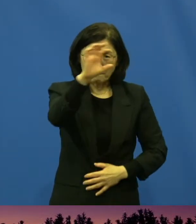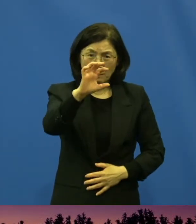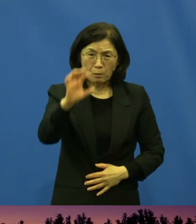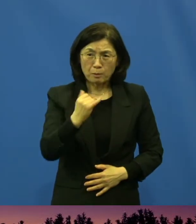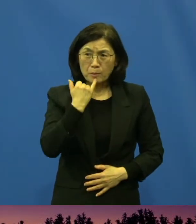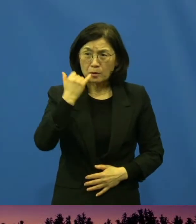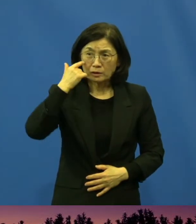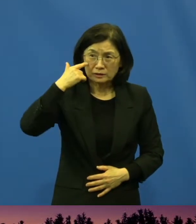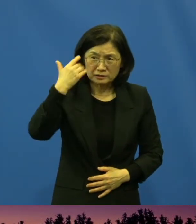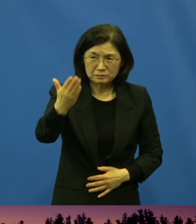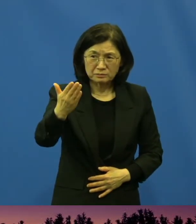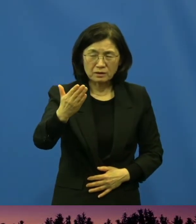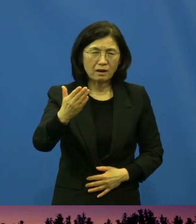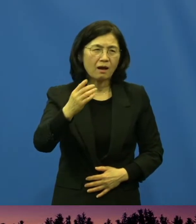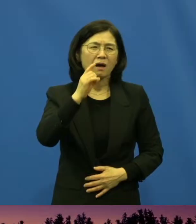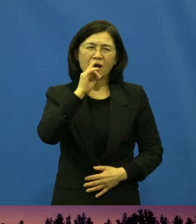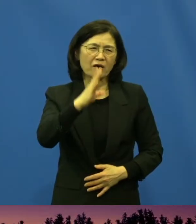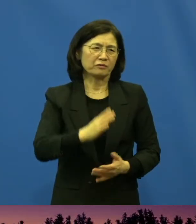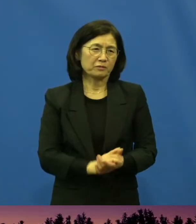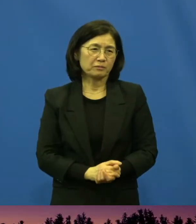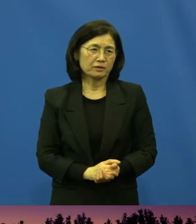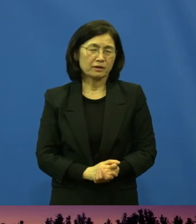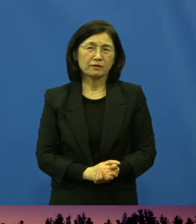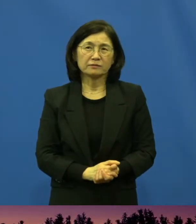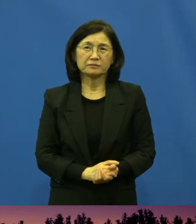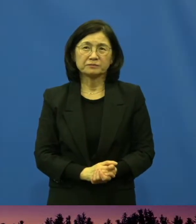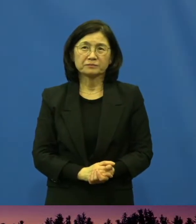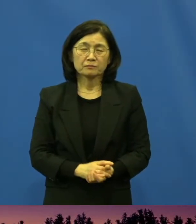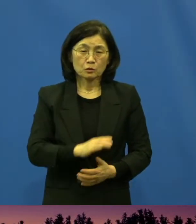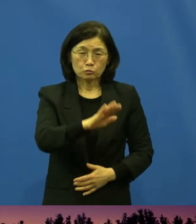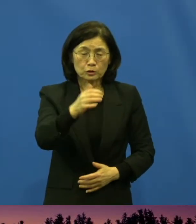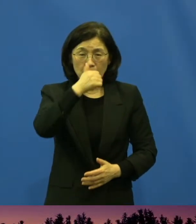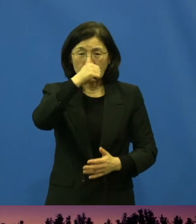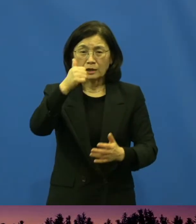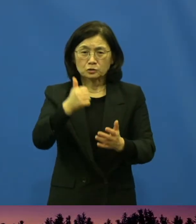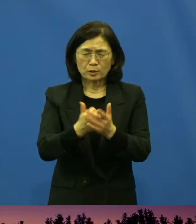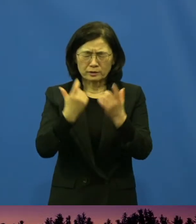자, 우리가 분명히 해야 될 게 있어요. 우리가 죄를 지어요. 그러나 달라진 게 있어요.